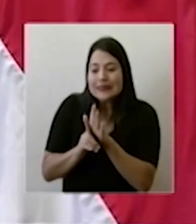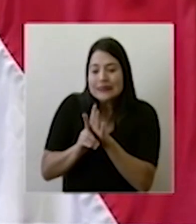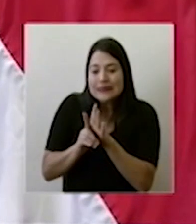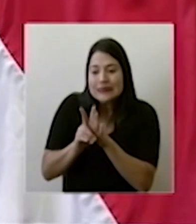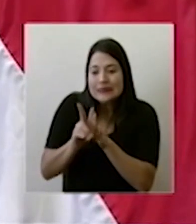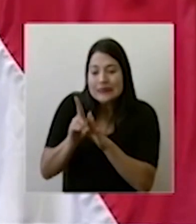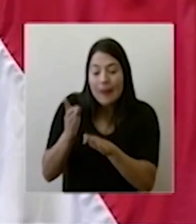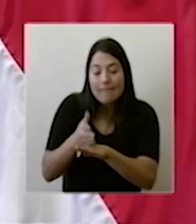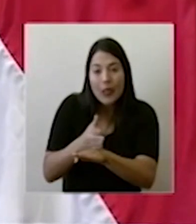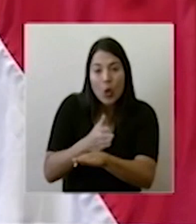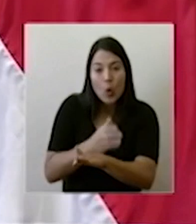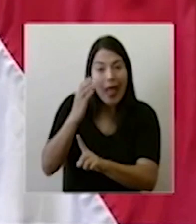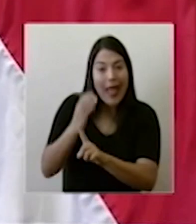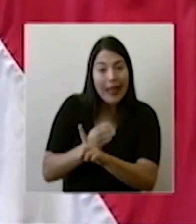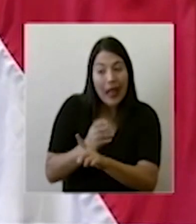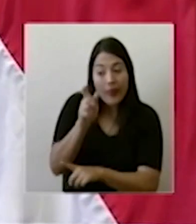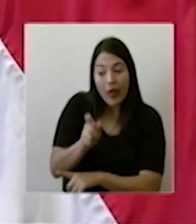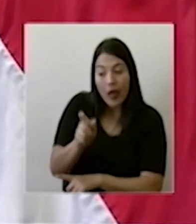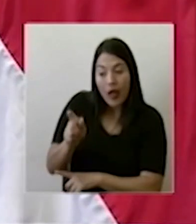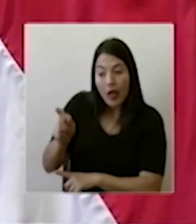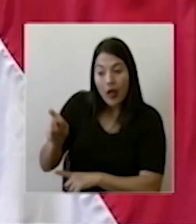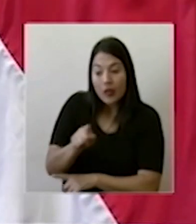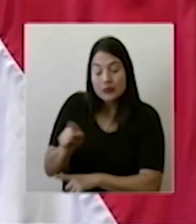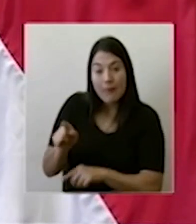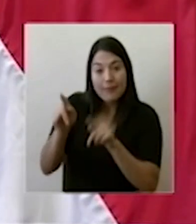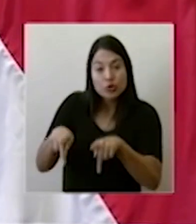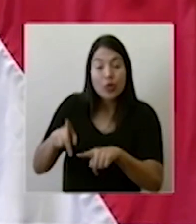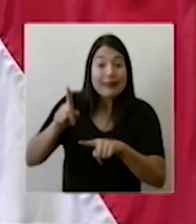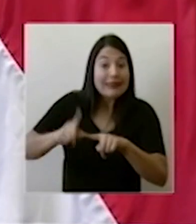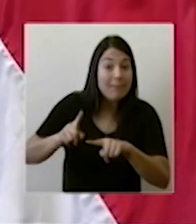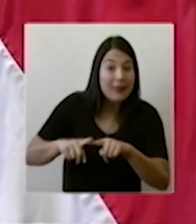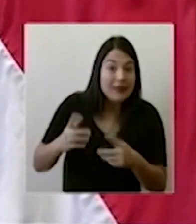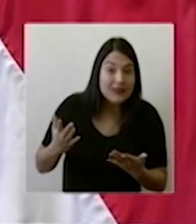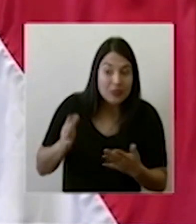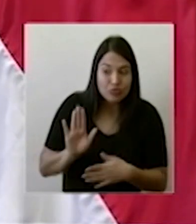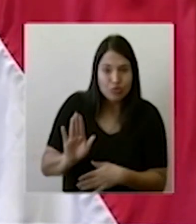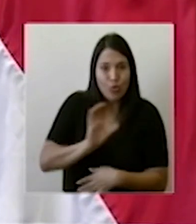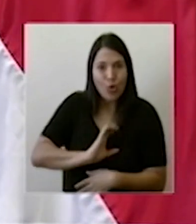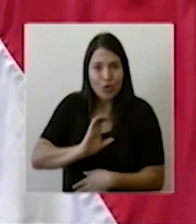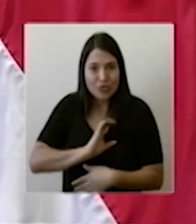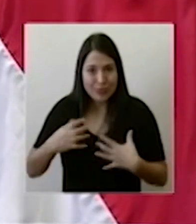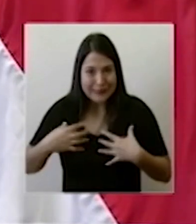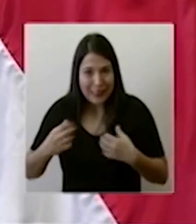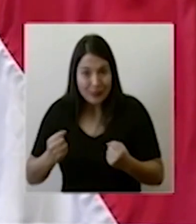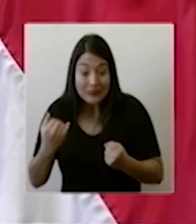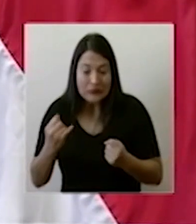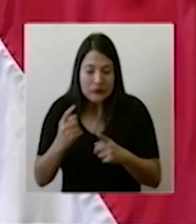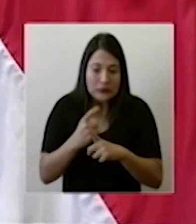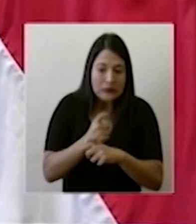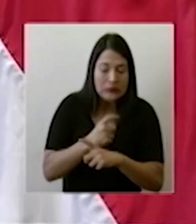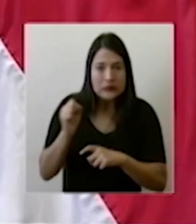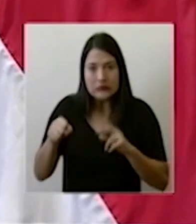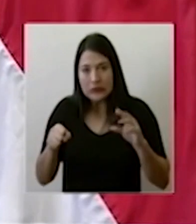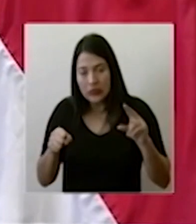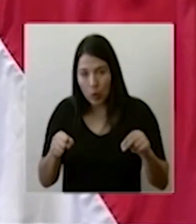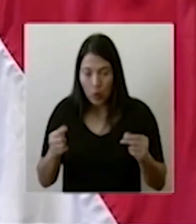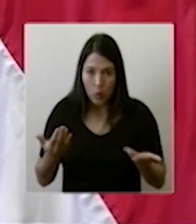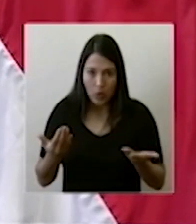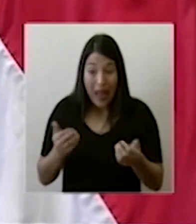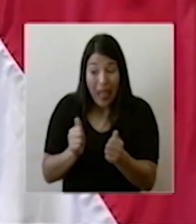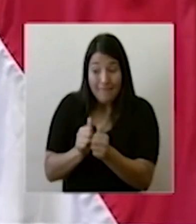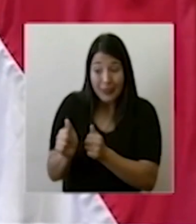paciente depende de si se complica o no. La gran mayoría de estos pacientes se